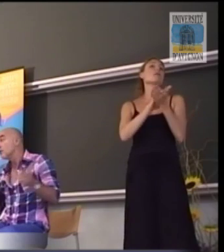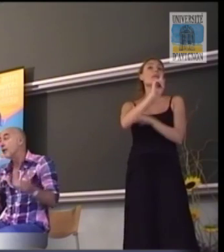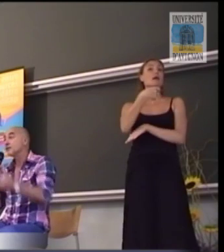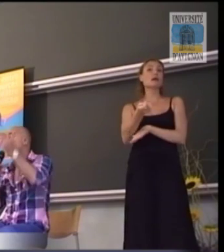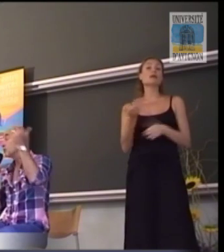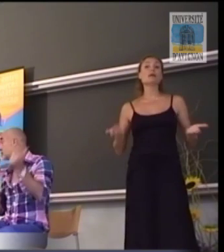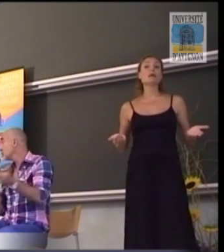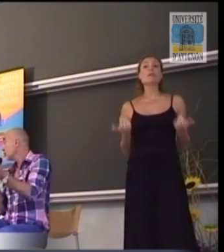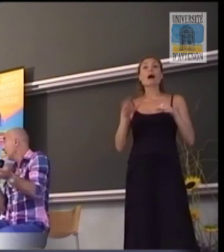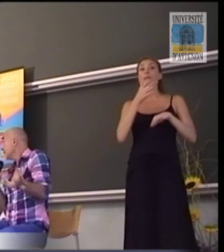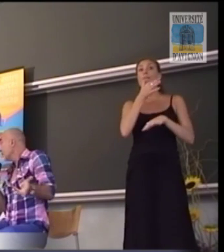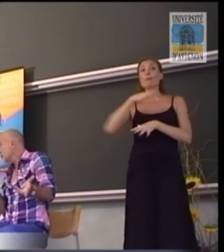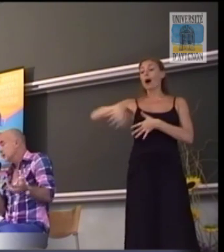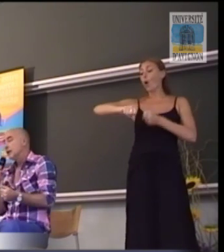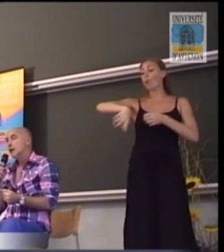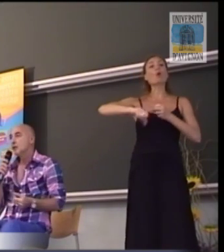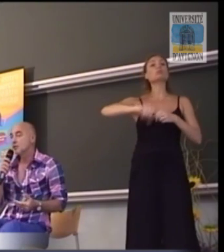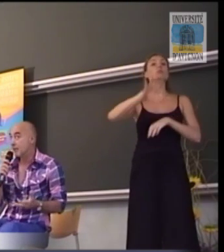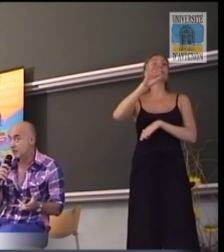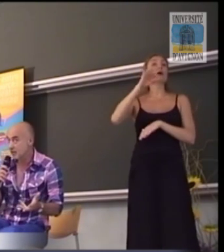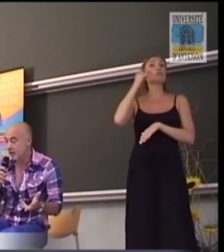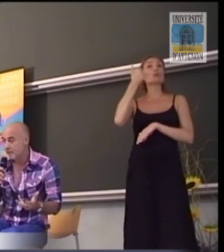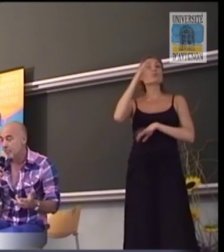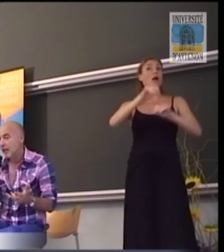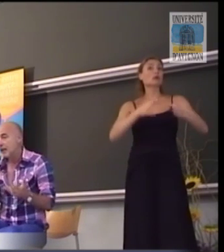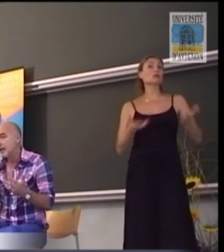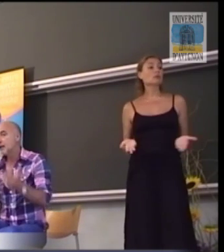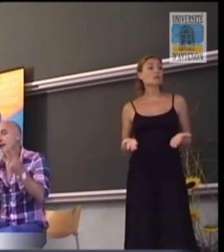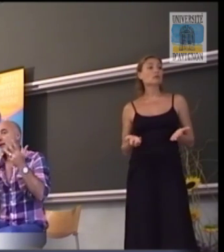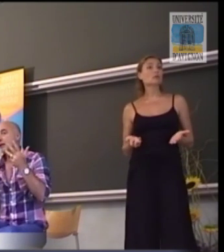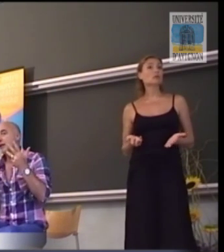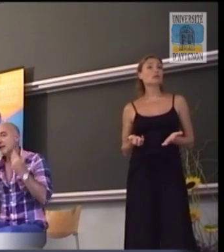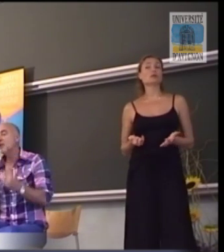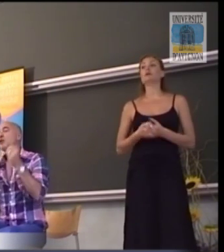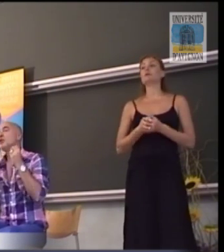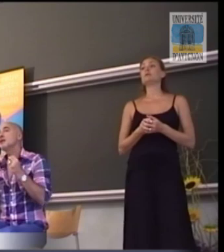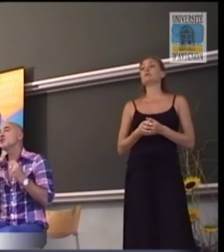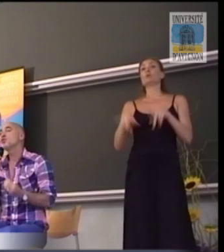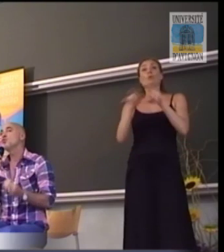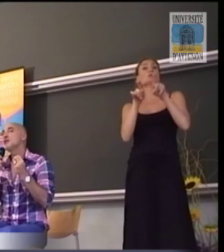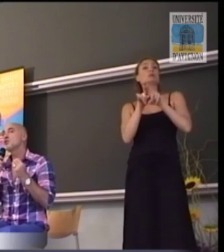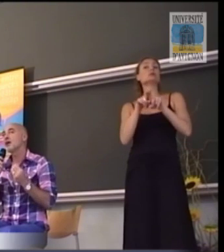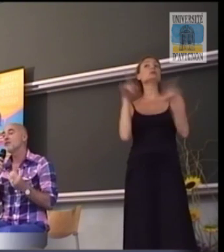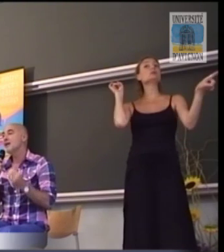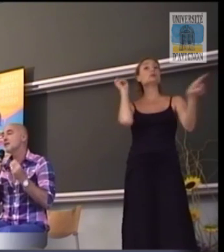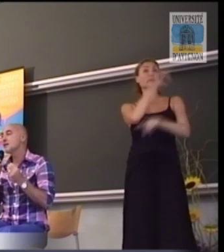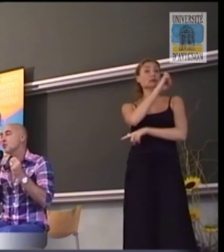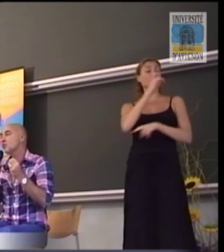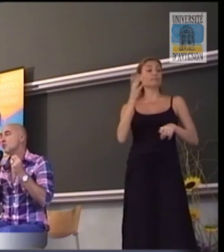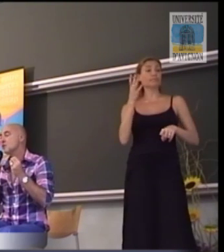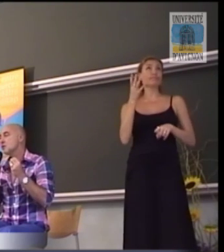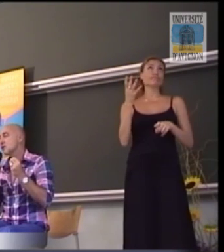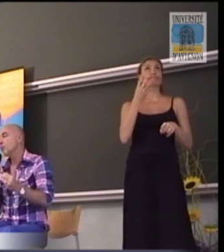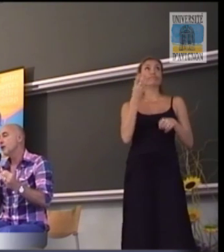on ne va pas avoir 50 personnes pour coller un timbre. Donc, ce n'est pas possible. Et la difficulté, surtout, qui se révèle, c'est